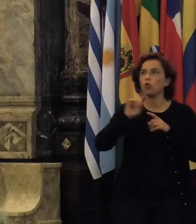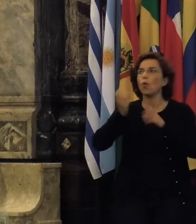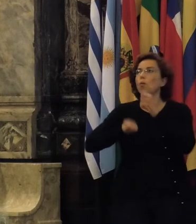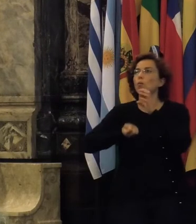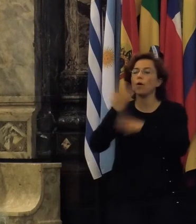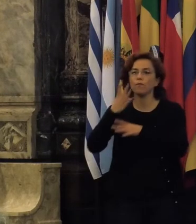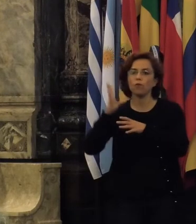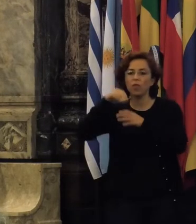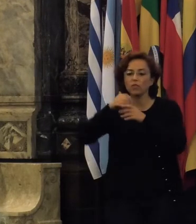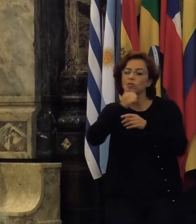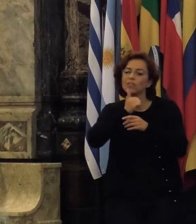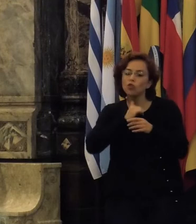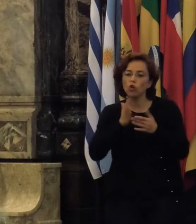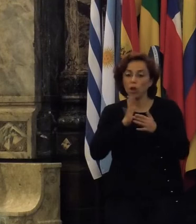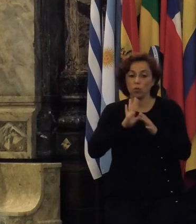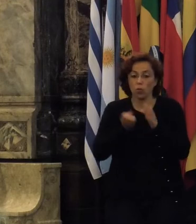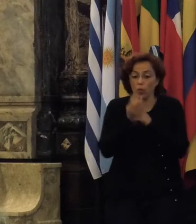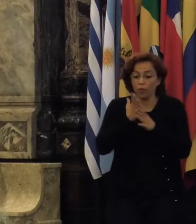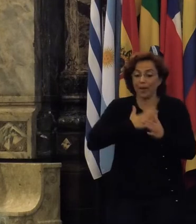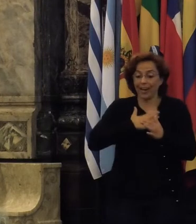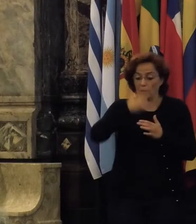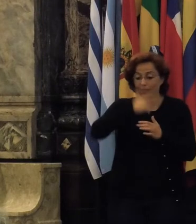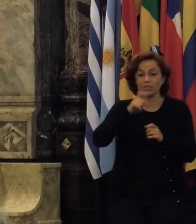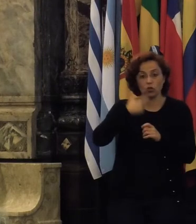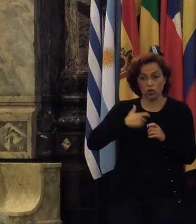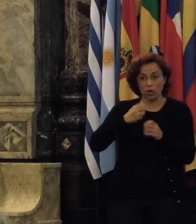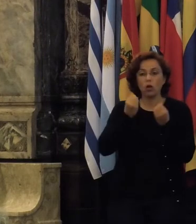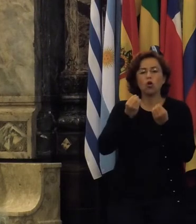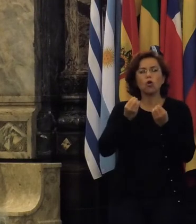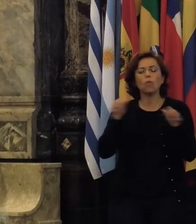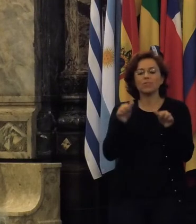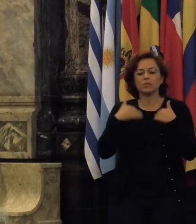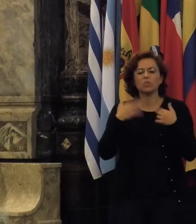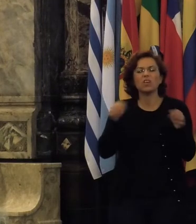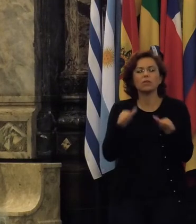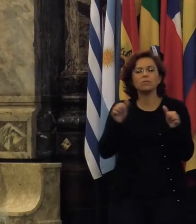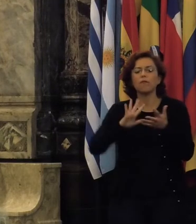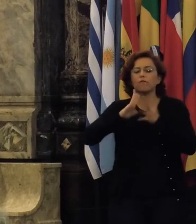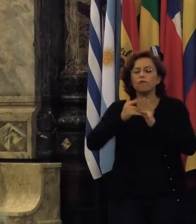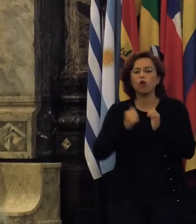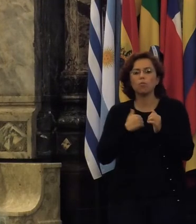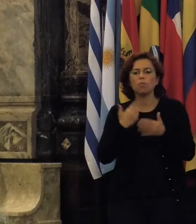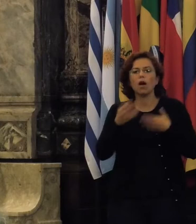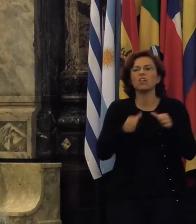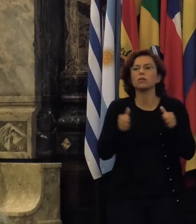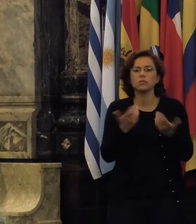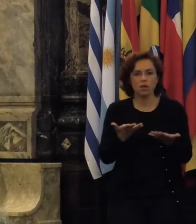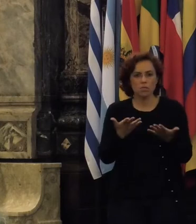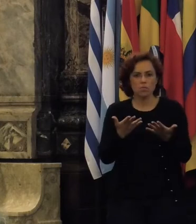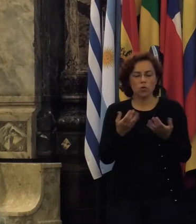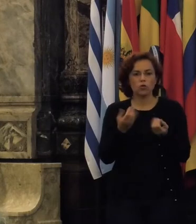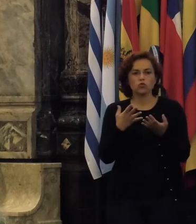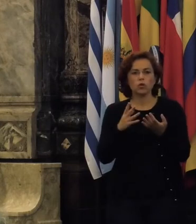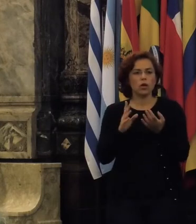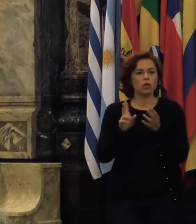historia, es novedad para nosotros. ¿Cómo hacemos? ¿Cómo respondemos? ¿De qué forma salimos rápido de este